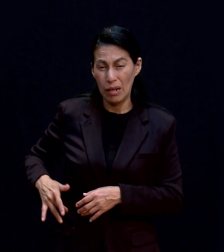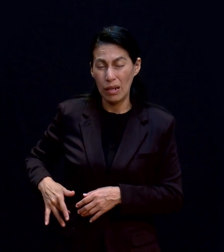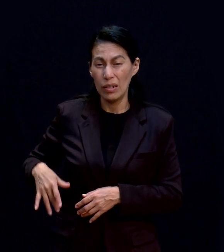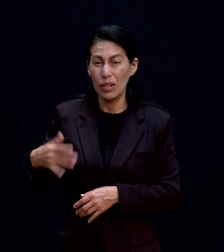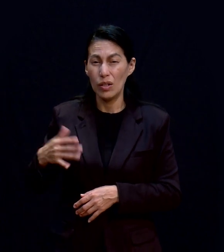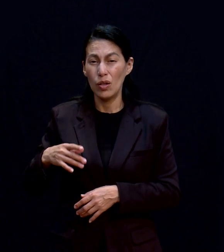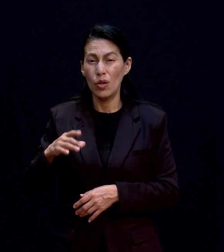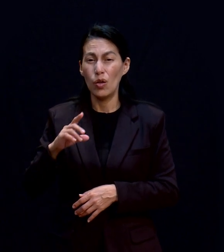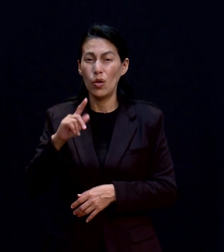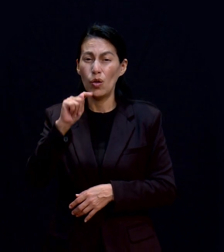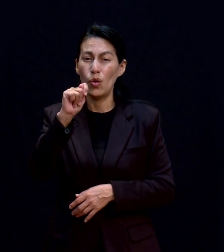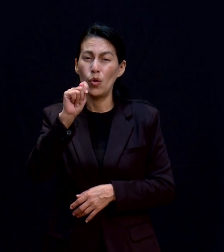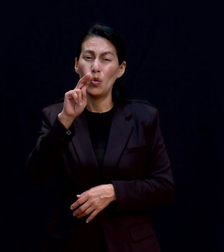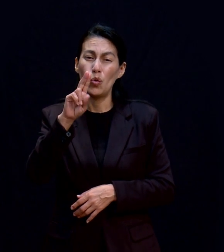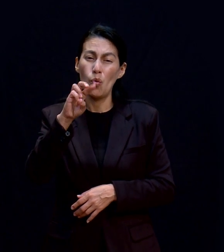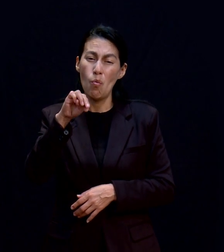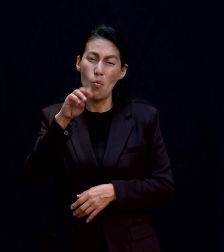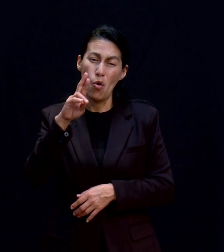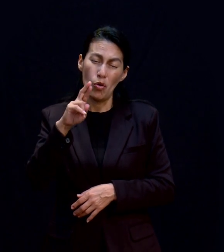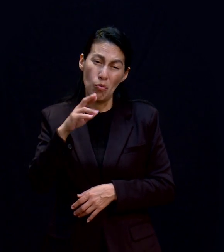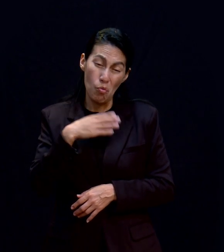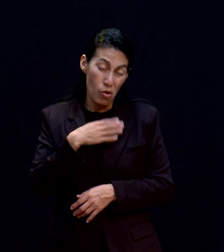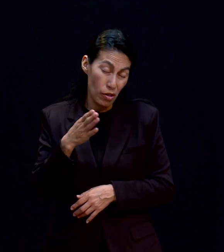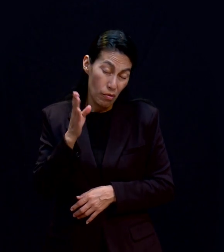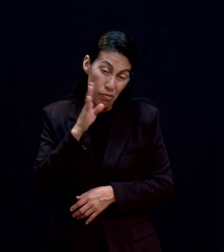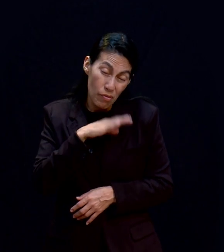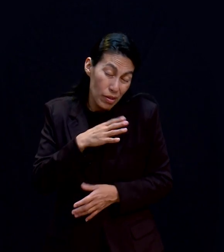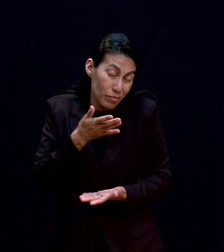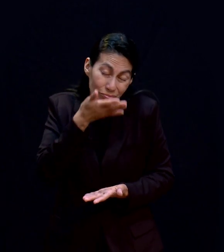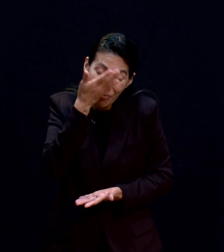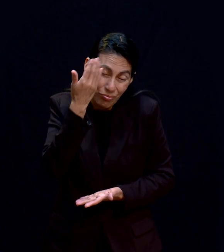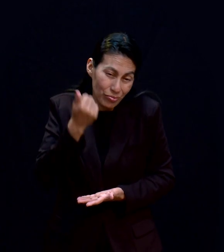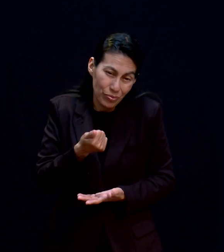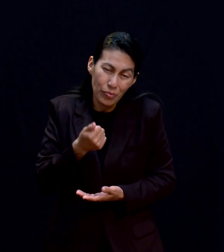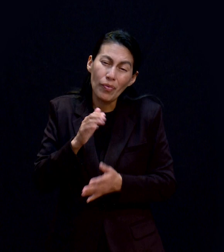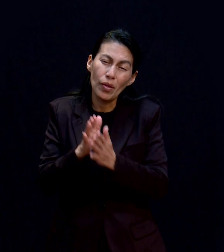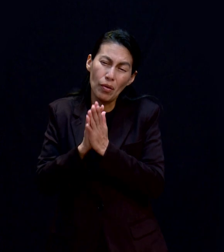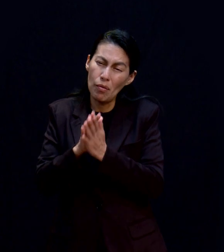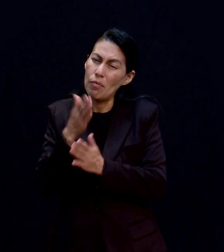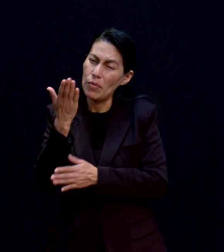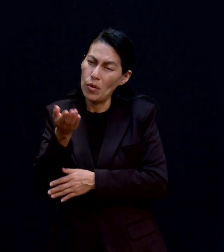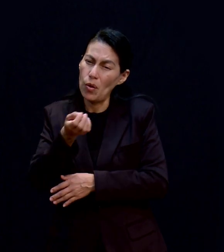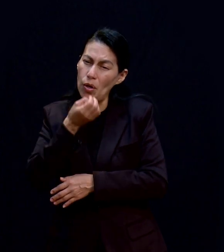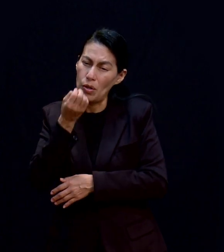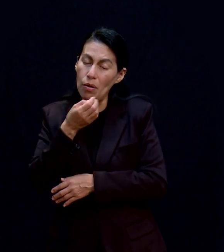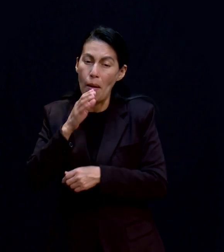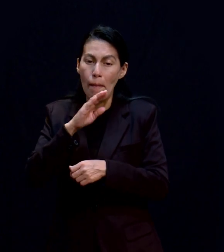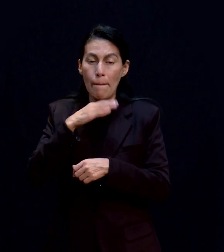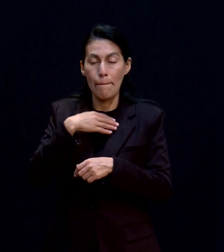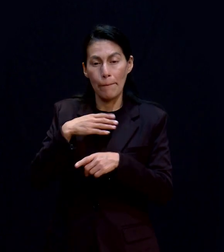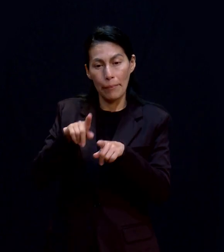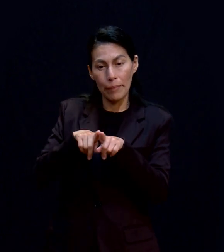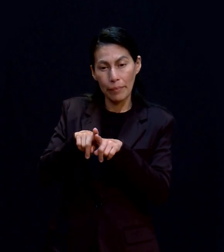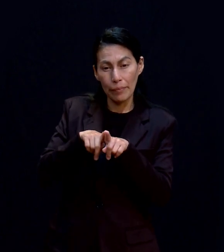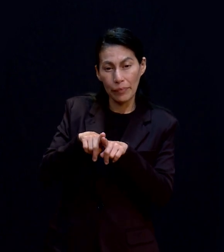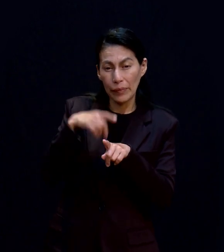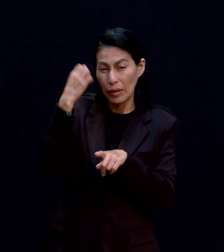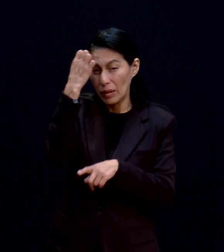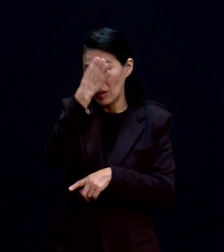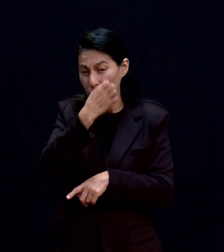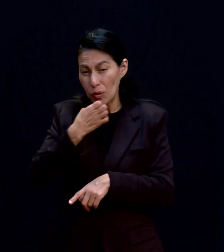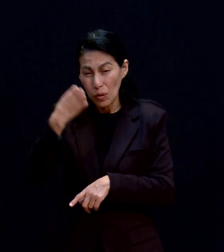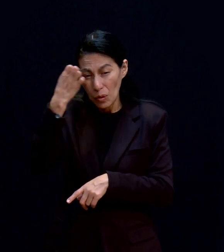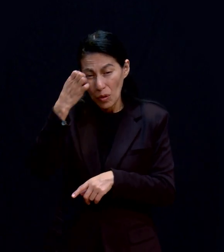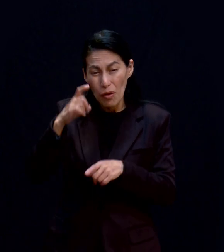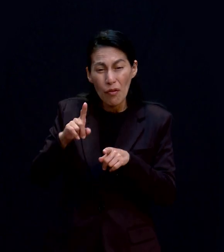benigno o no estamos orando por ello y mi hermana leticia cadenas que tiene un estudio el próximo martes el